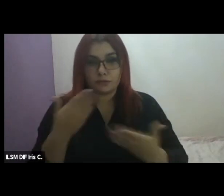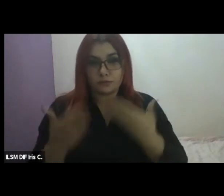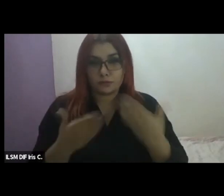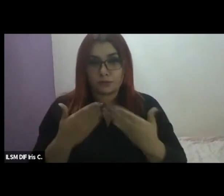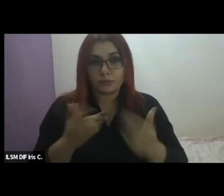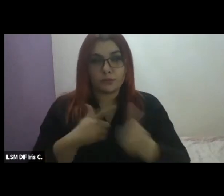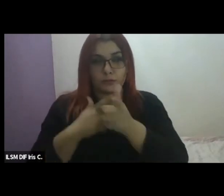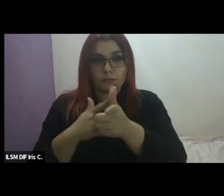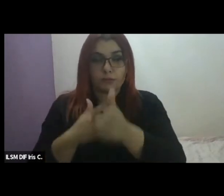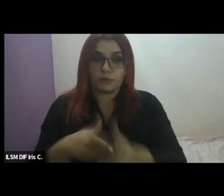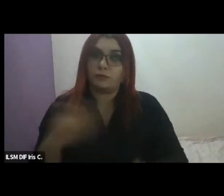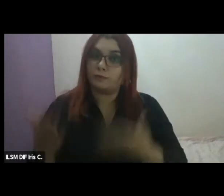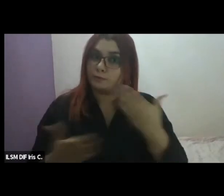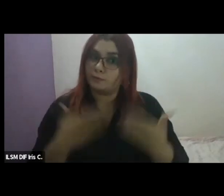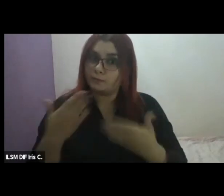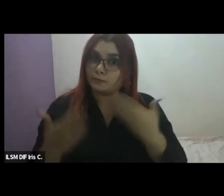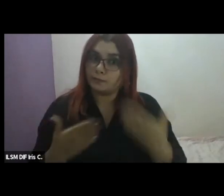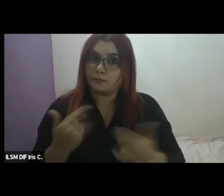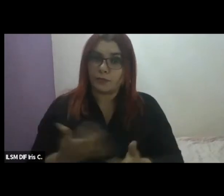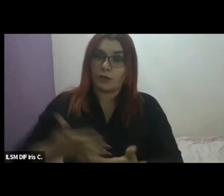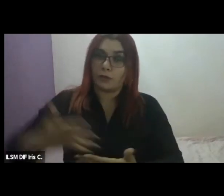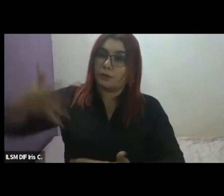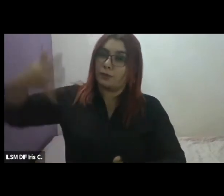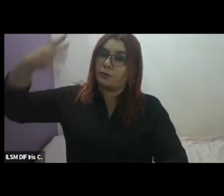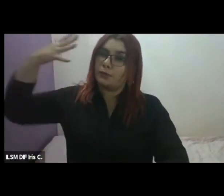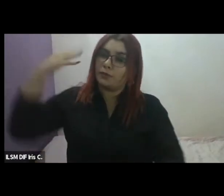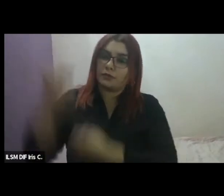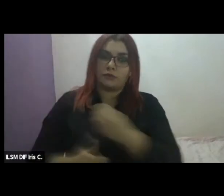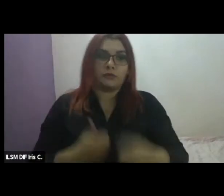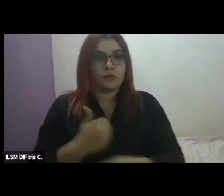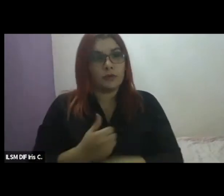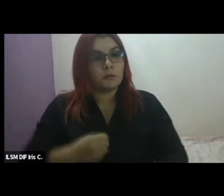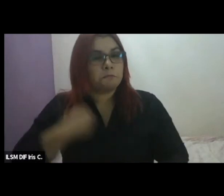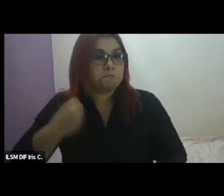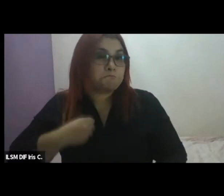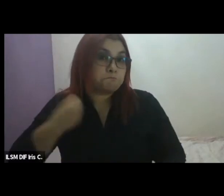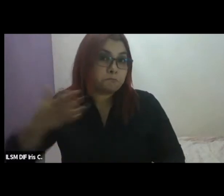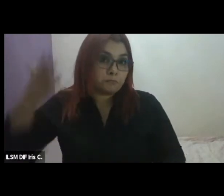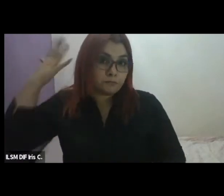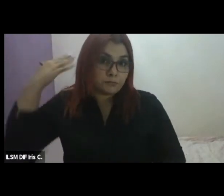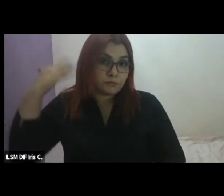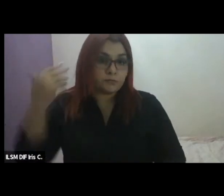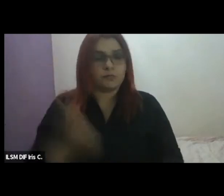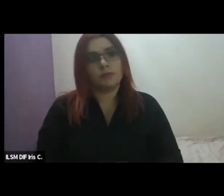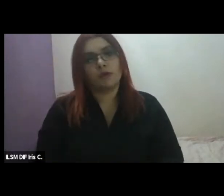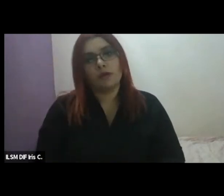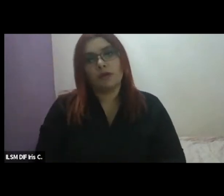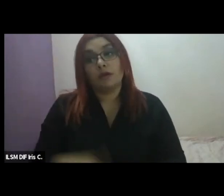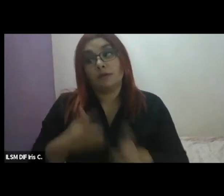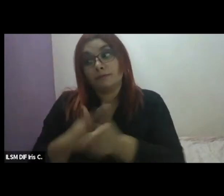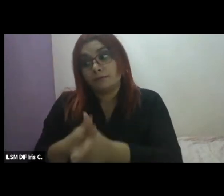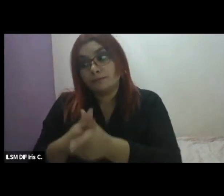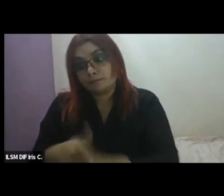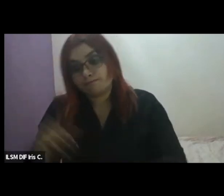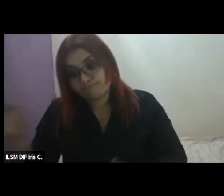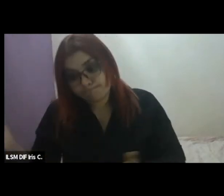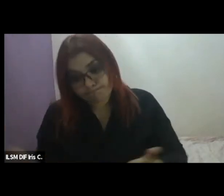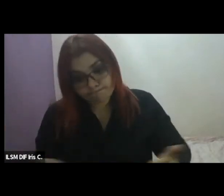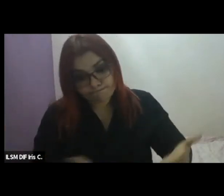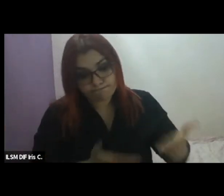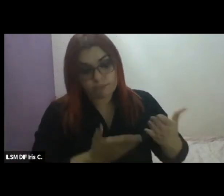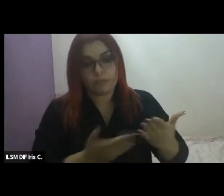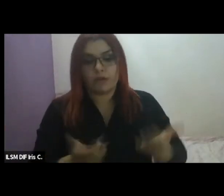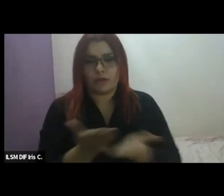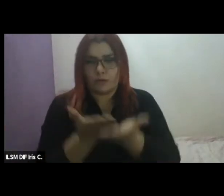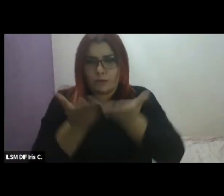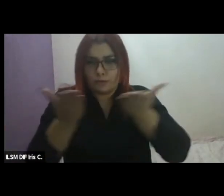siglo XIX, algunos más arraigados que otros dependiendo de la disciplina, son las que van a dar todo este sustento